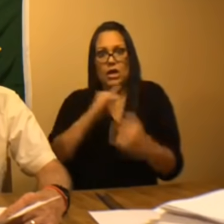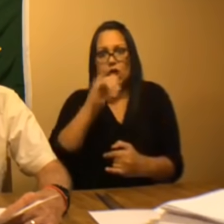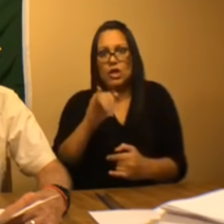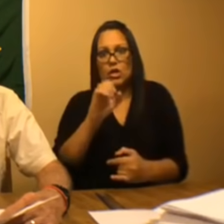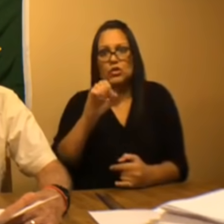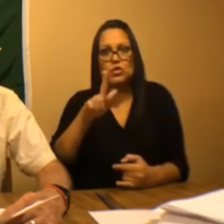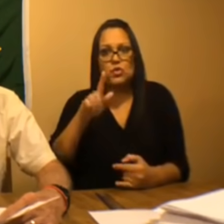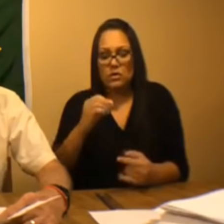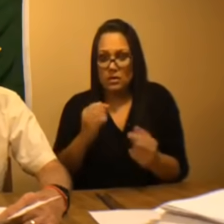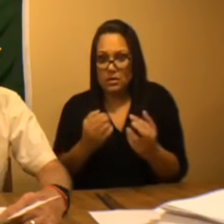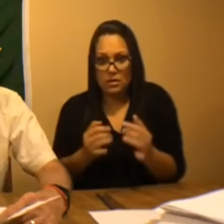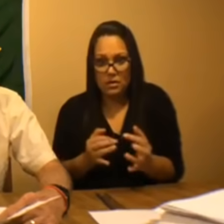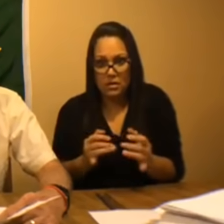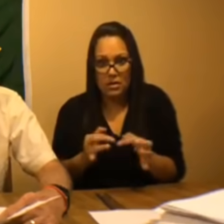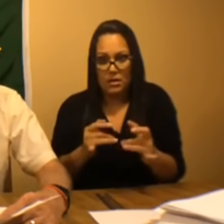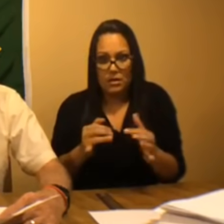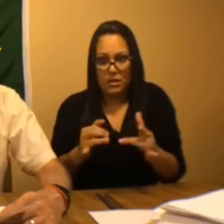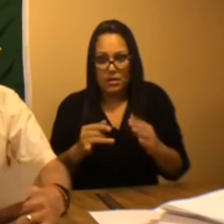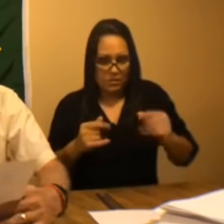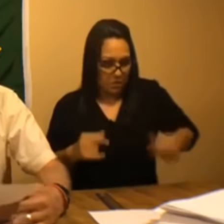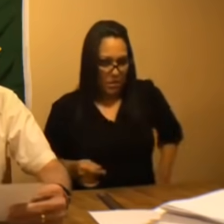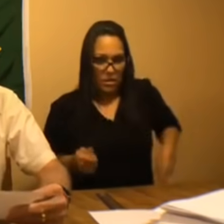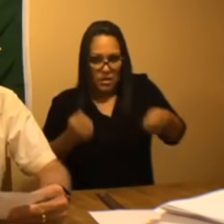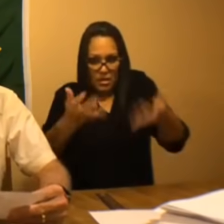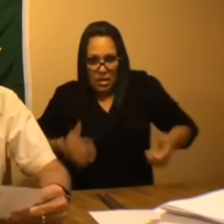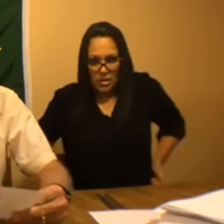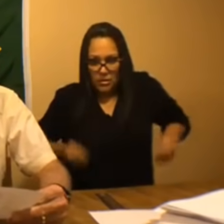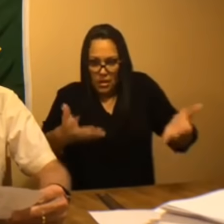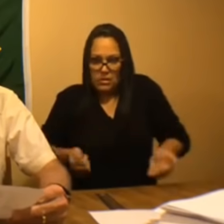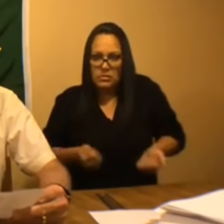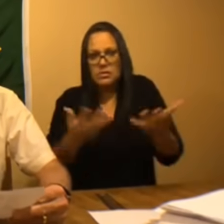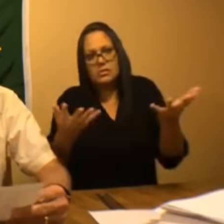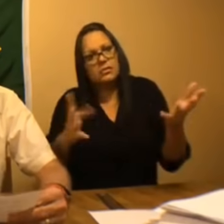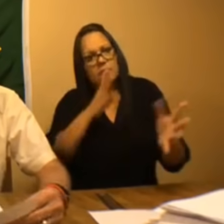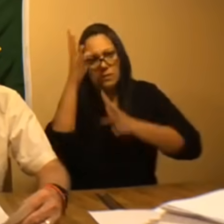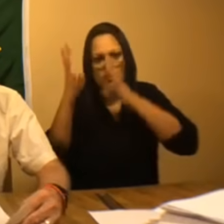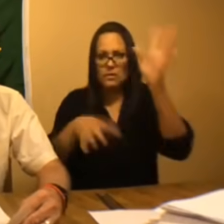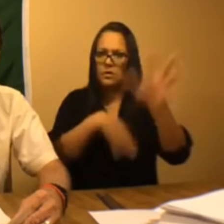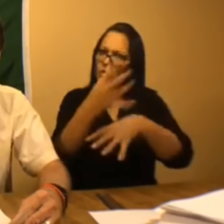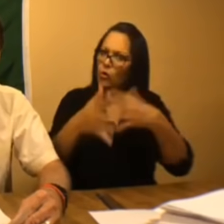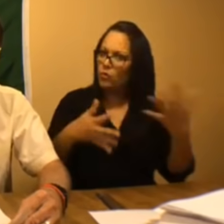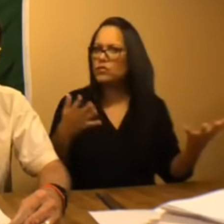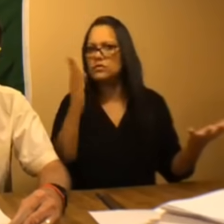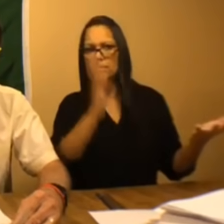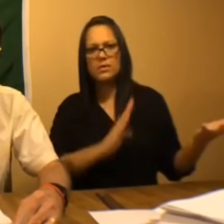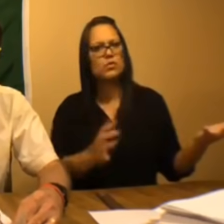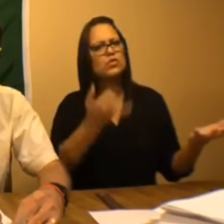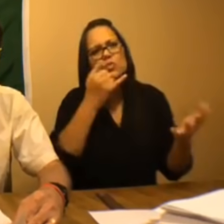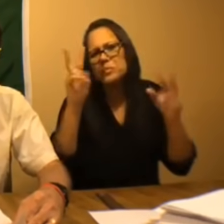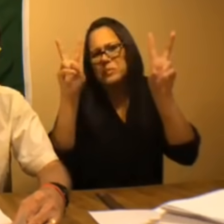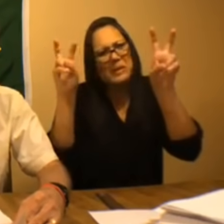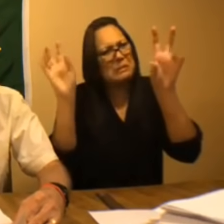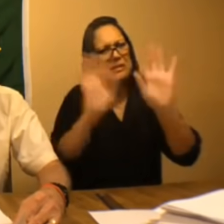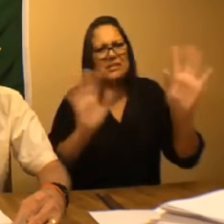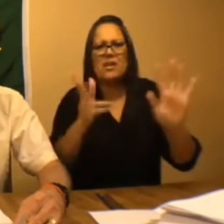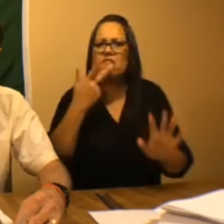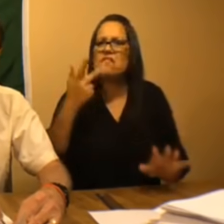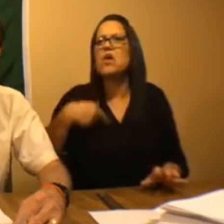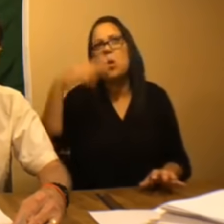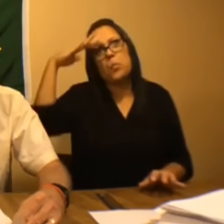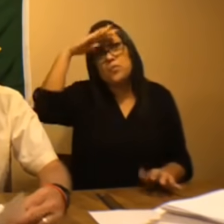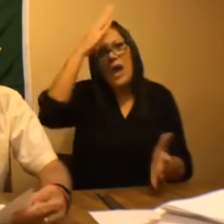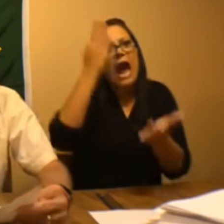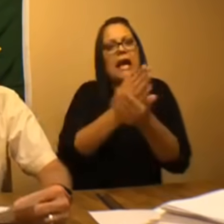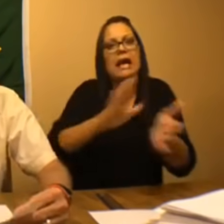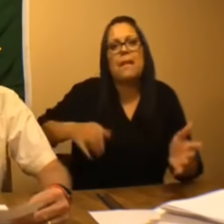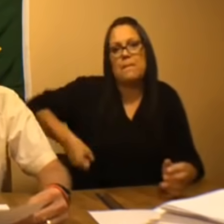o caos seria, então, se faria presente junto ao seio das famílias aqui no Brasil. Nem vou tocar no assunto, né? Vou acabar com o Bolsa Família,